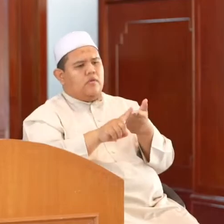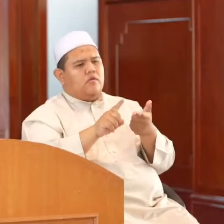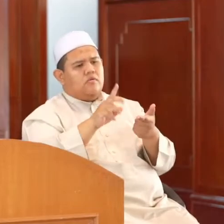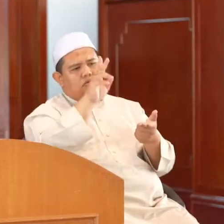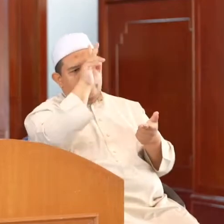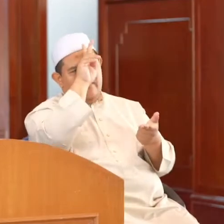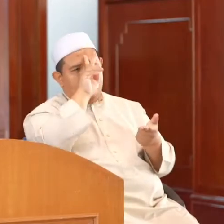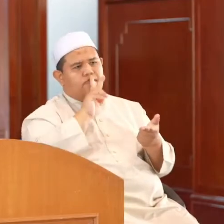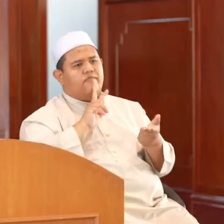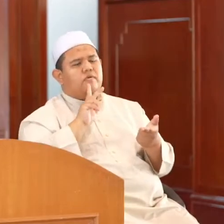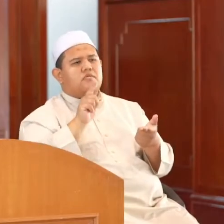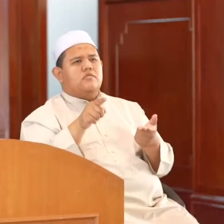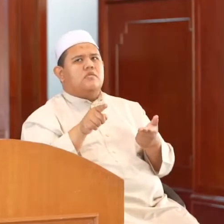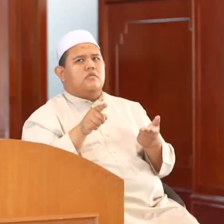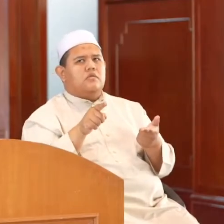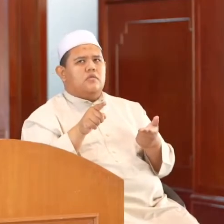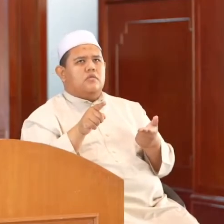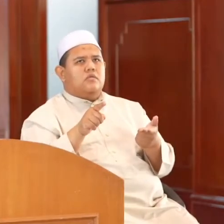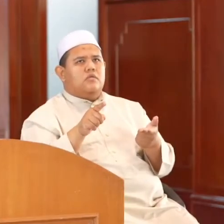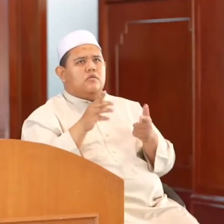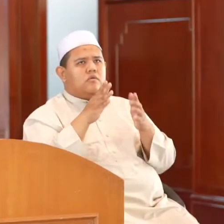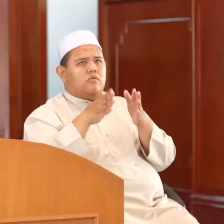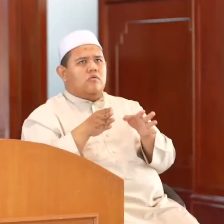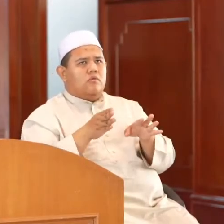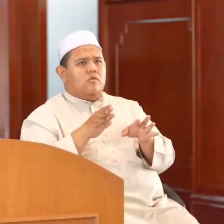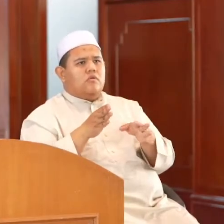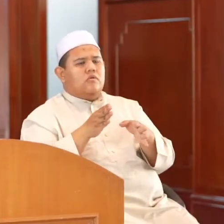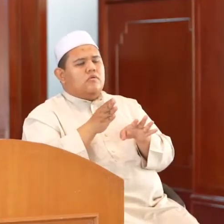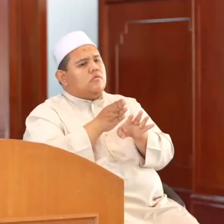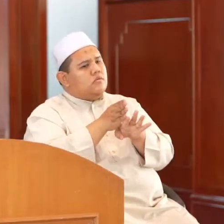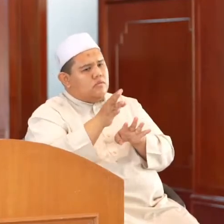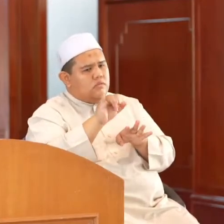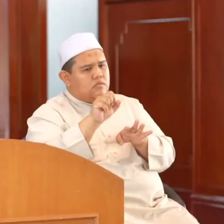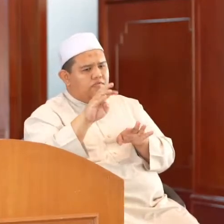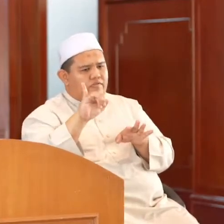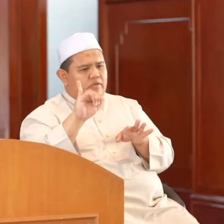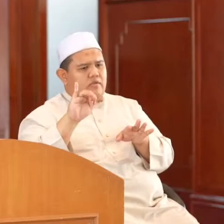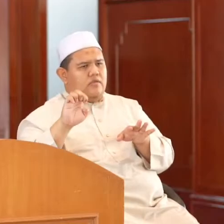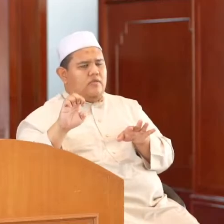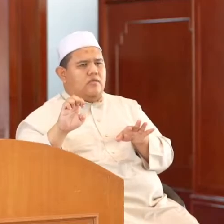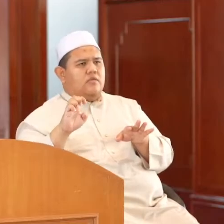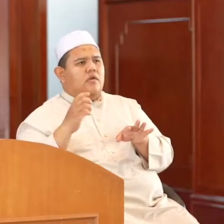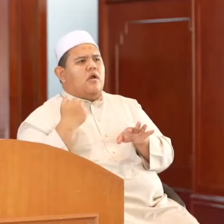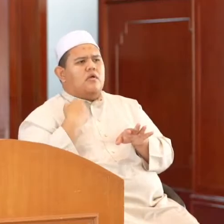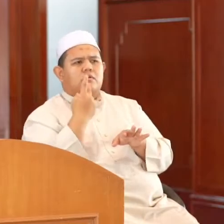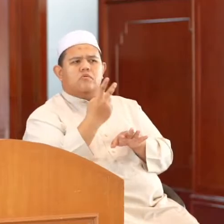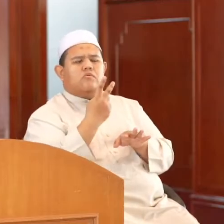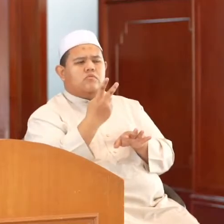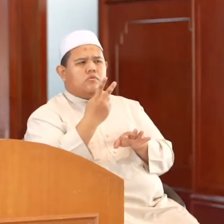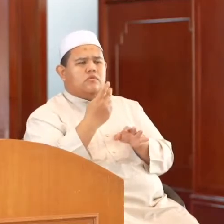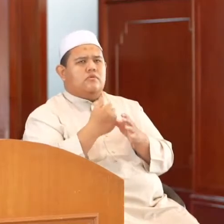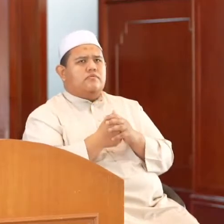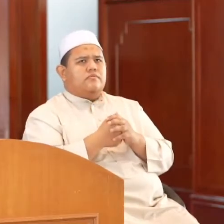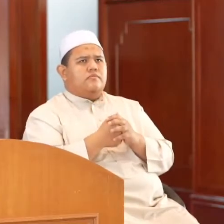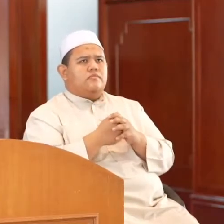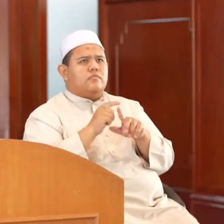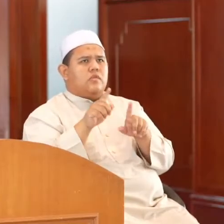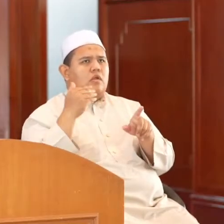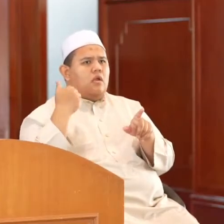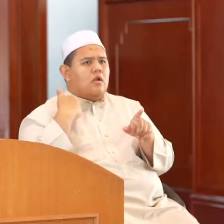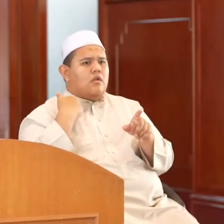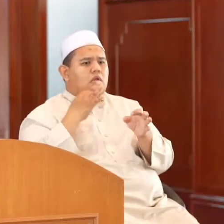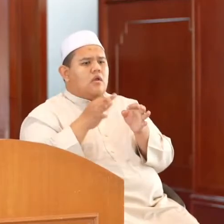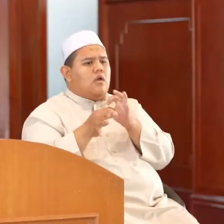fasik. Mazhab Syafi'i ada dua riwayat, walaupun masyhurnya fasik. Melainkan